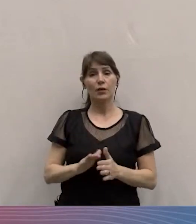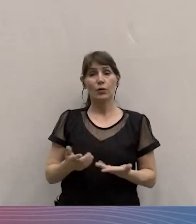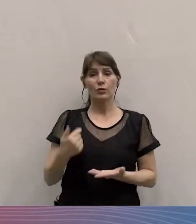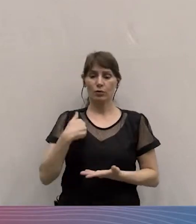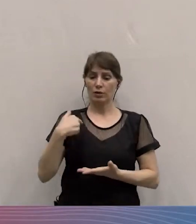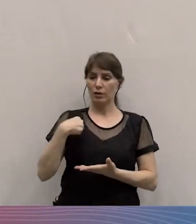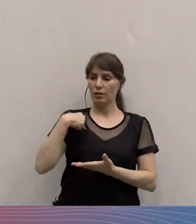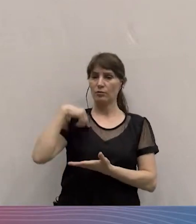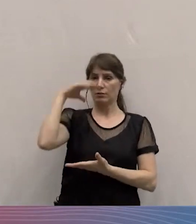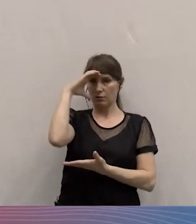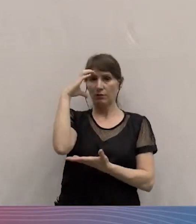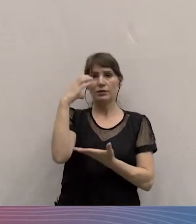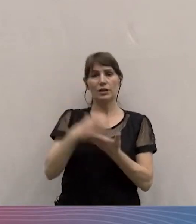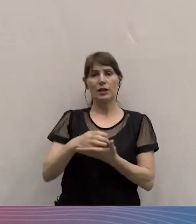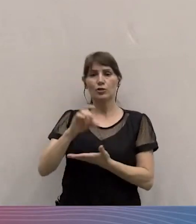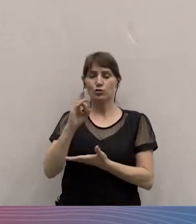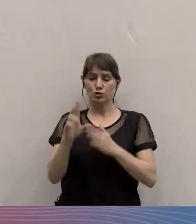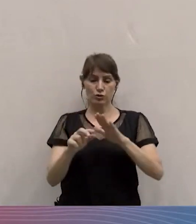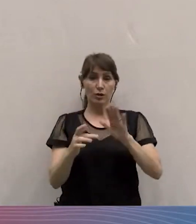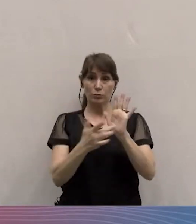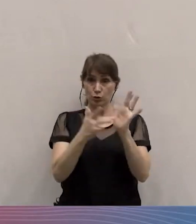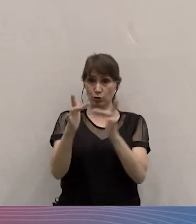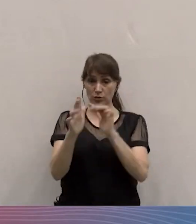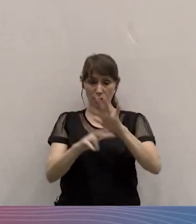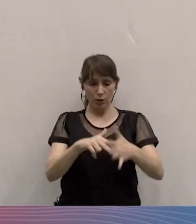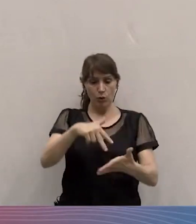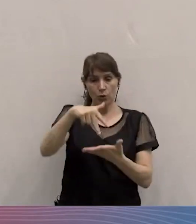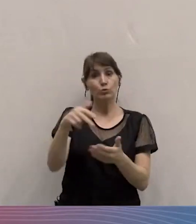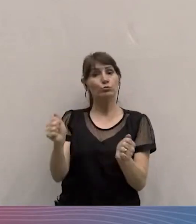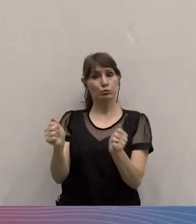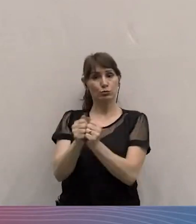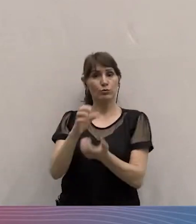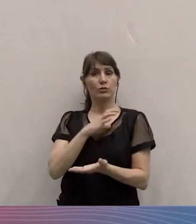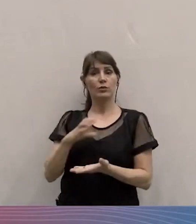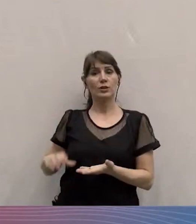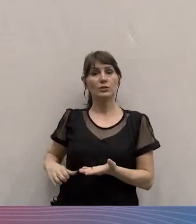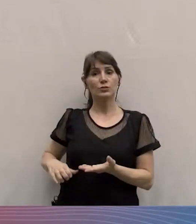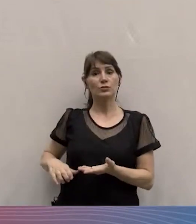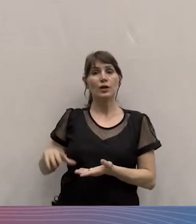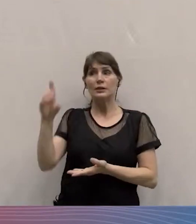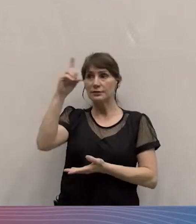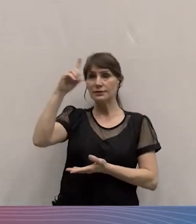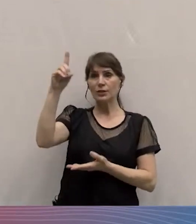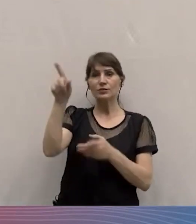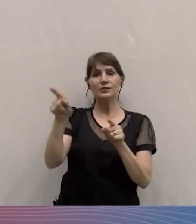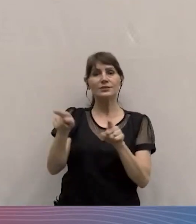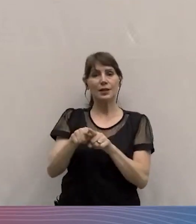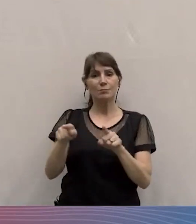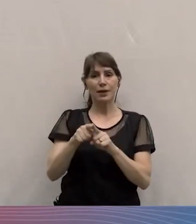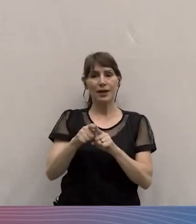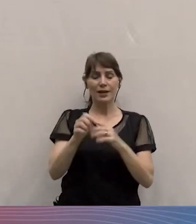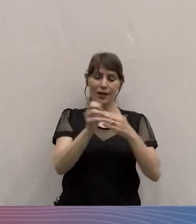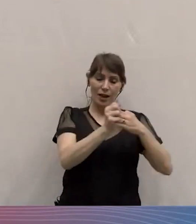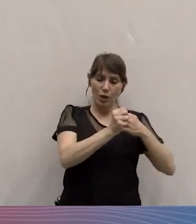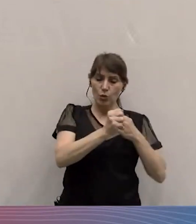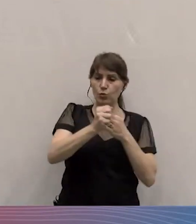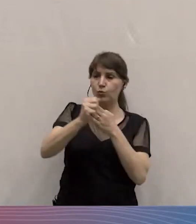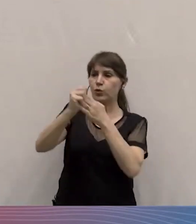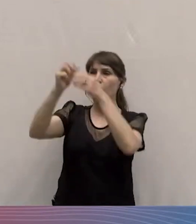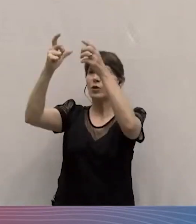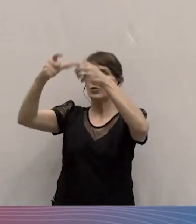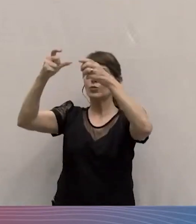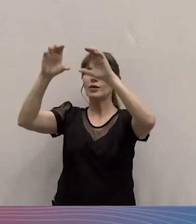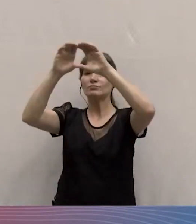eu criei, não só fui ressuscitado com Cristo, Deus então também me levou para lugares celestiais